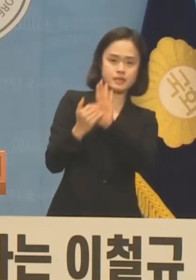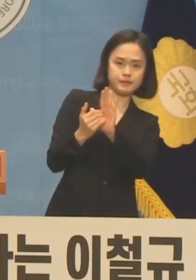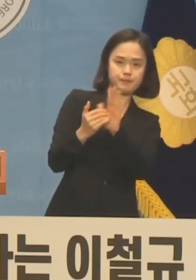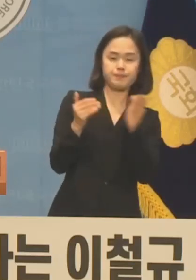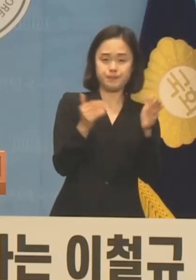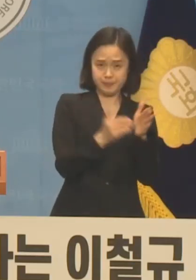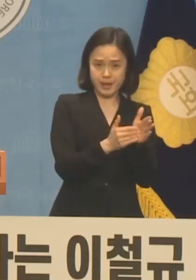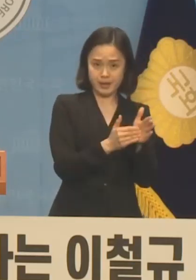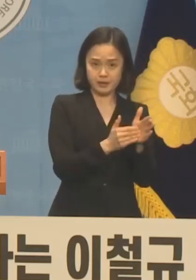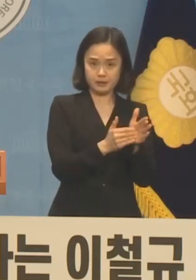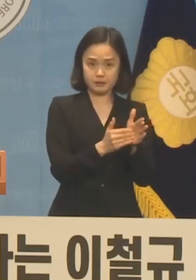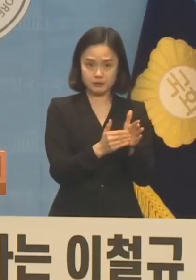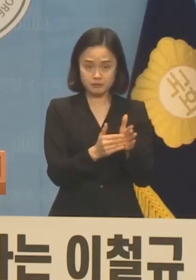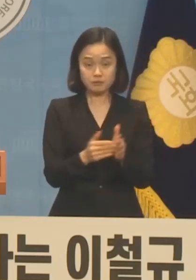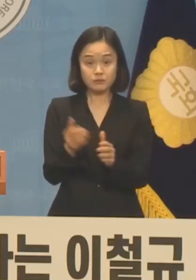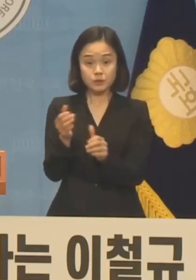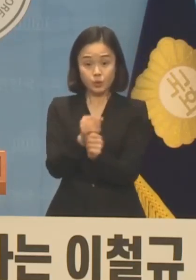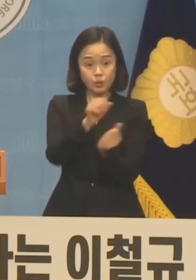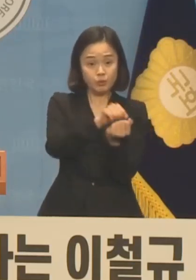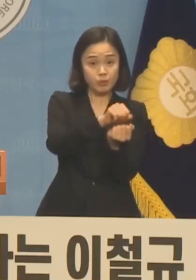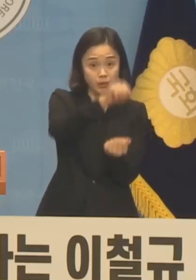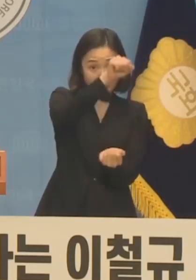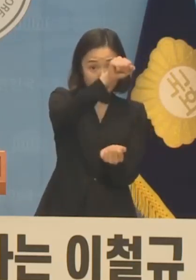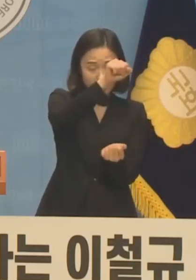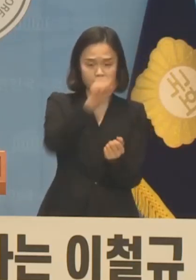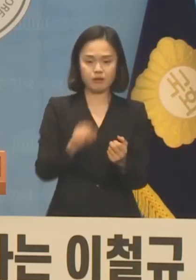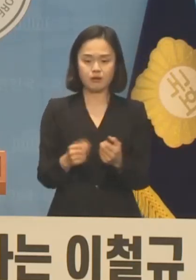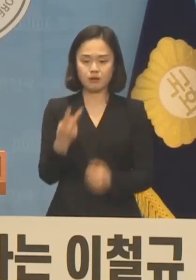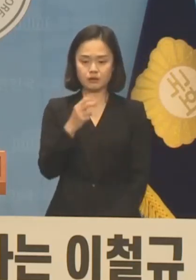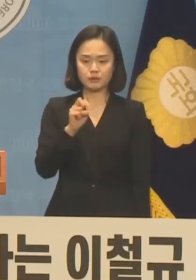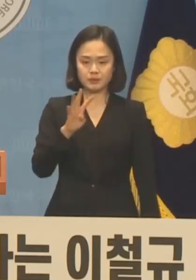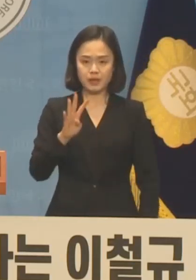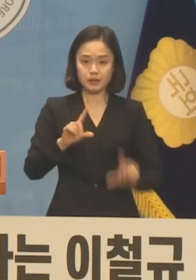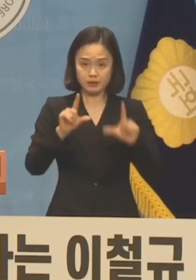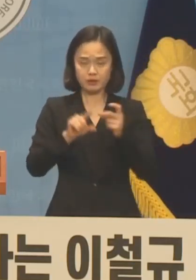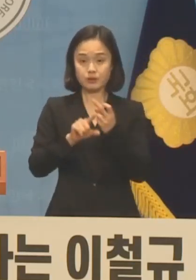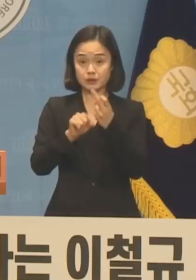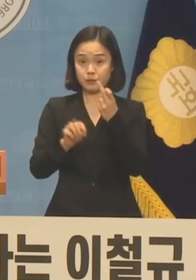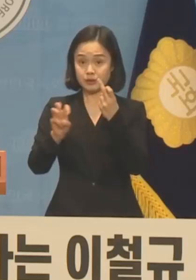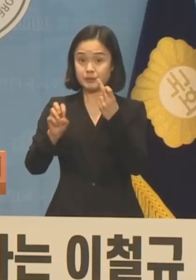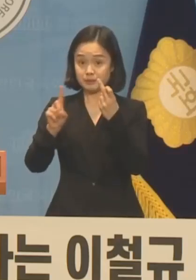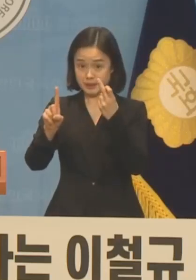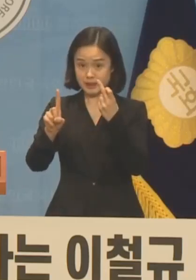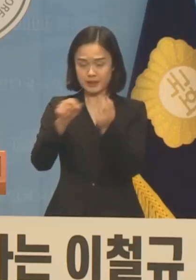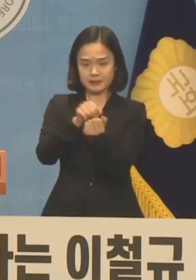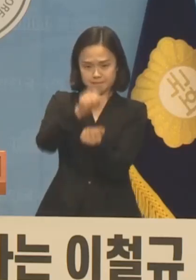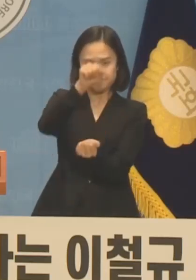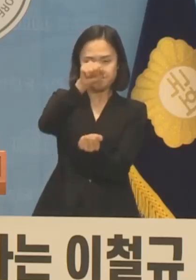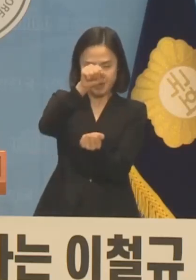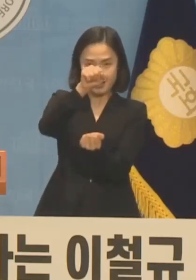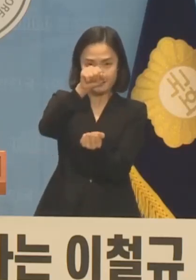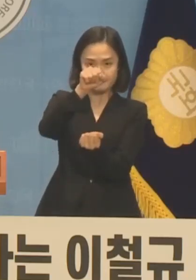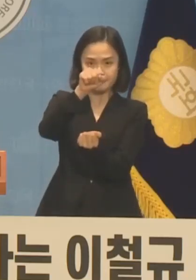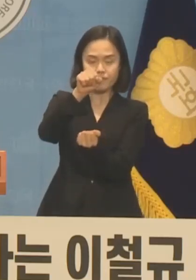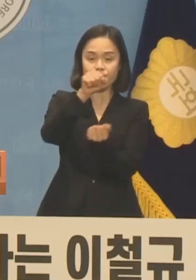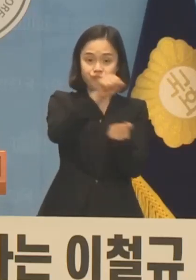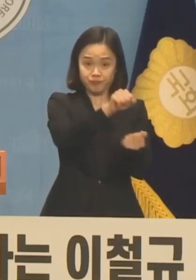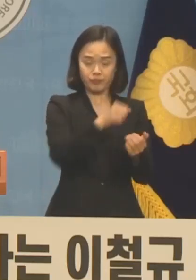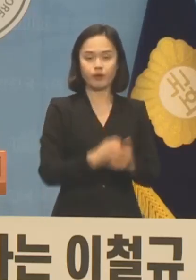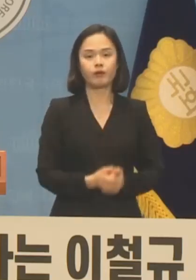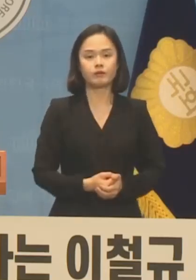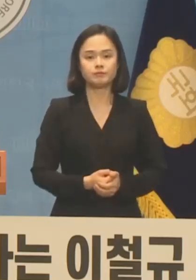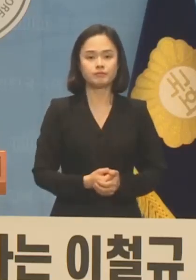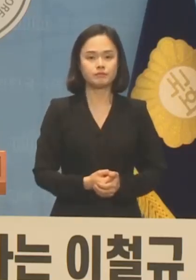청구한 체포영장이 2024년 12월 31일 서울 서부지방법원에서 발부됐습니다. 2025년 1월 3일